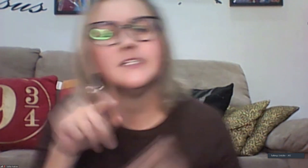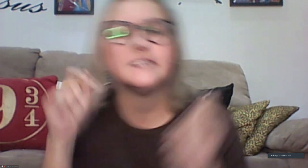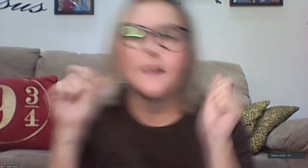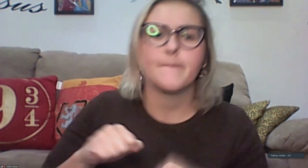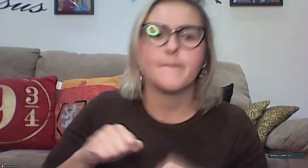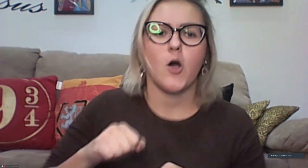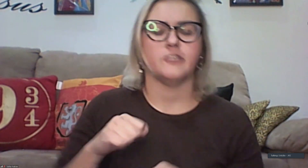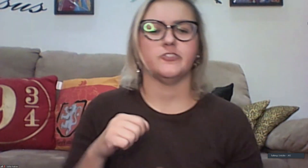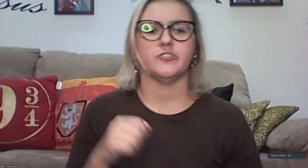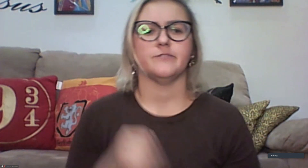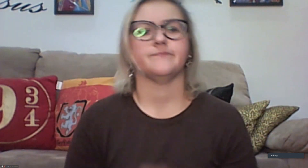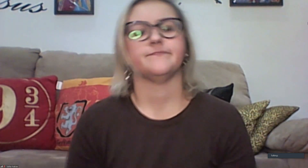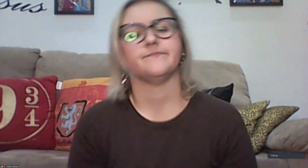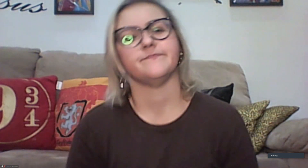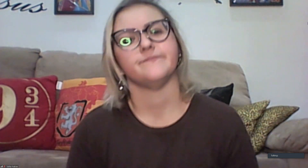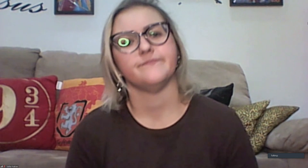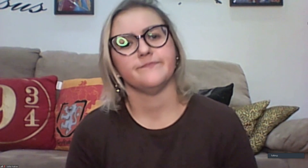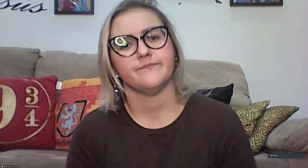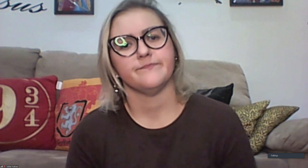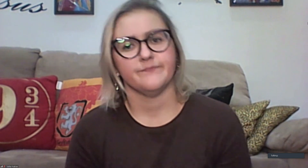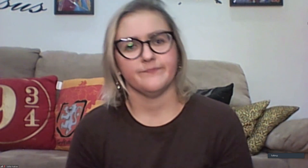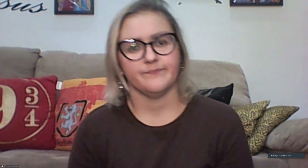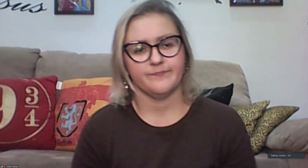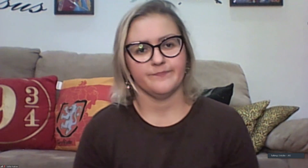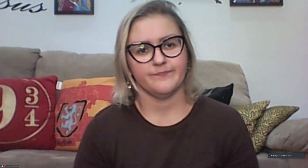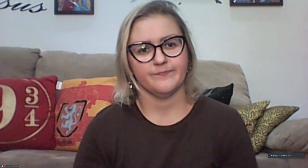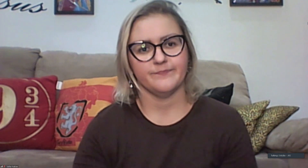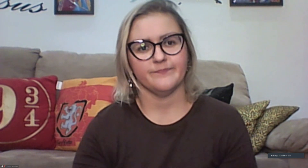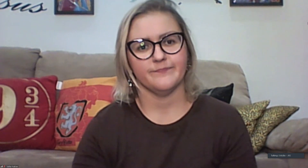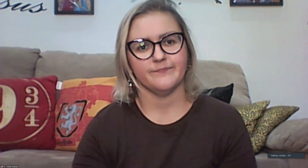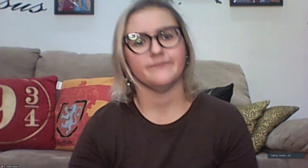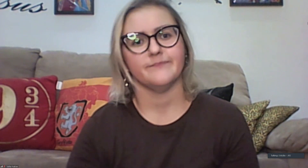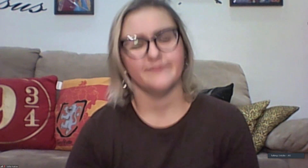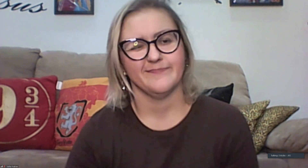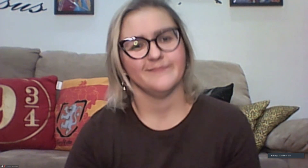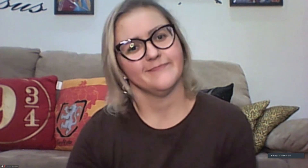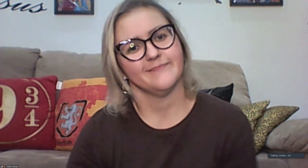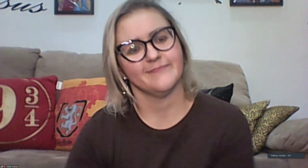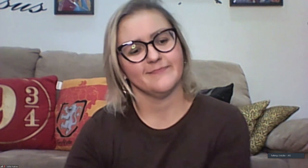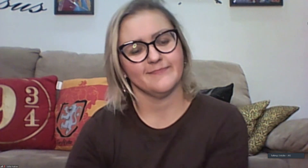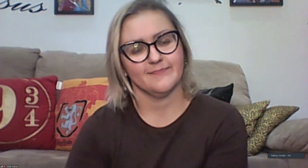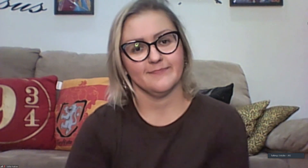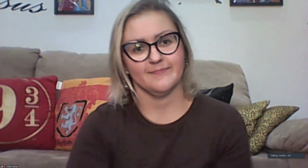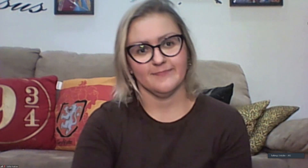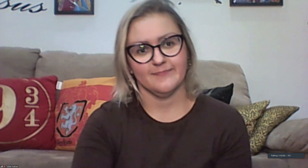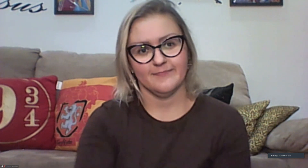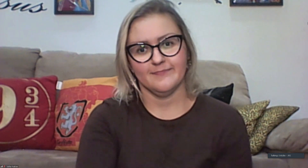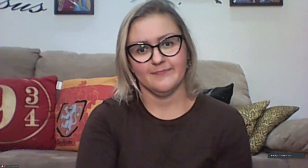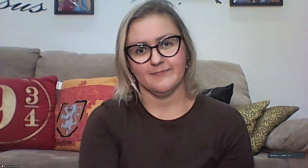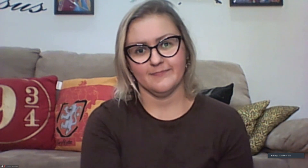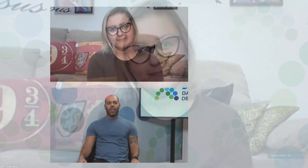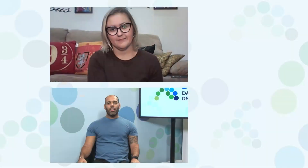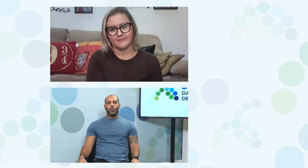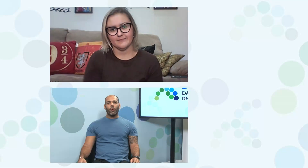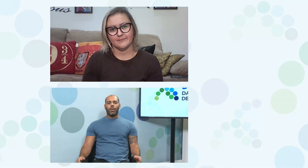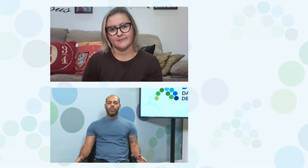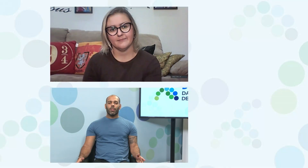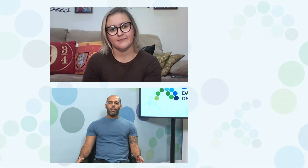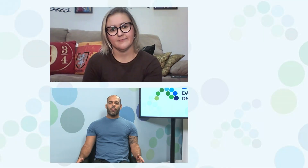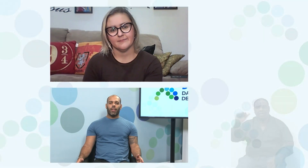professor. Então, porque vocês podem sim. Thalita, mais uma vez, muito obrigado. No começo da sua